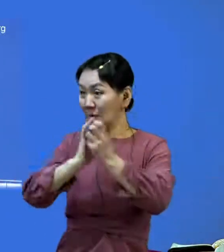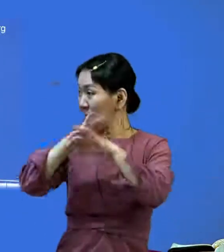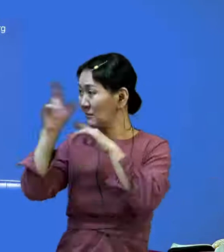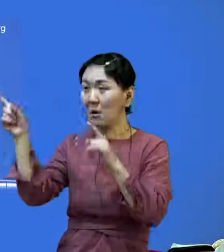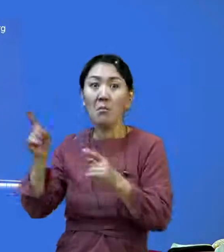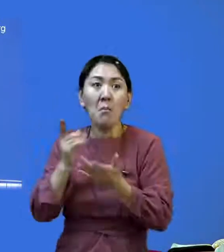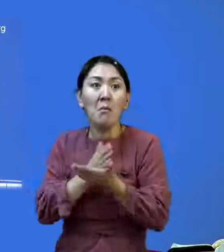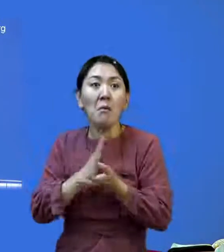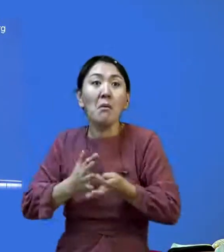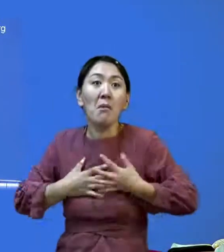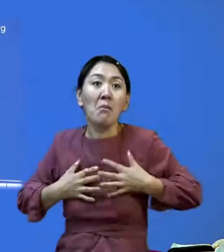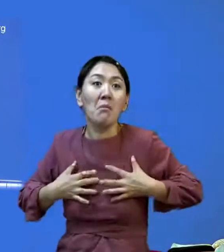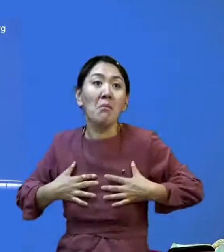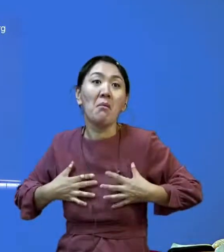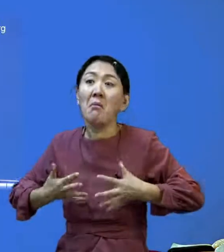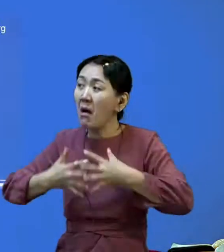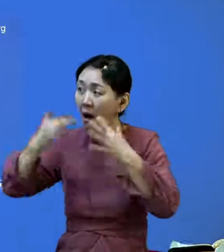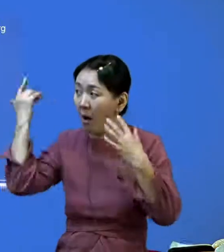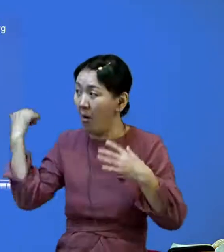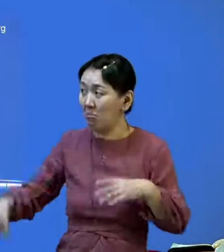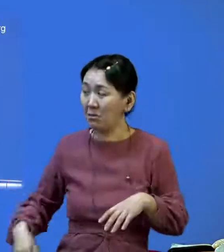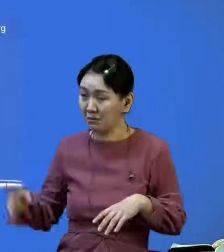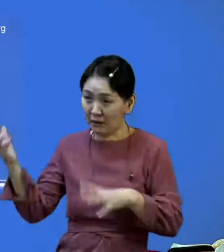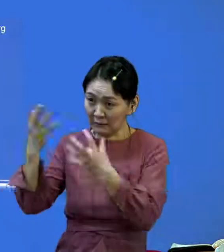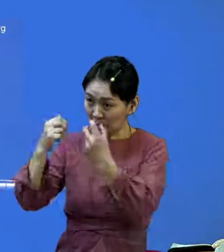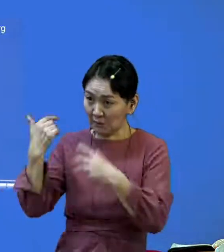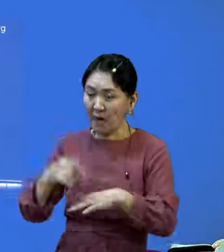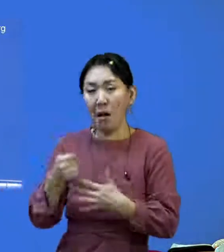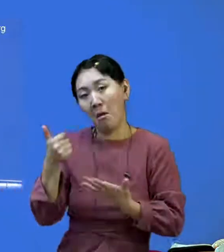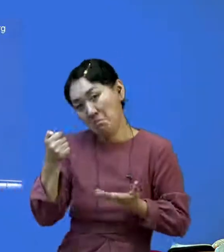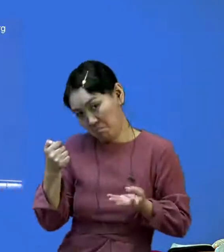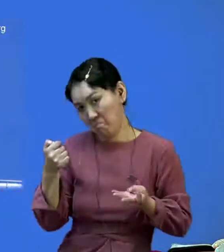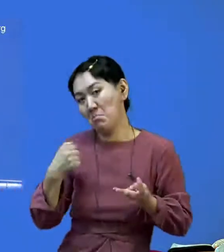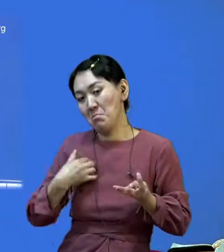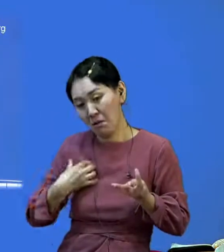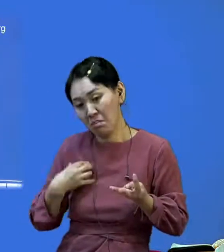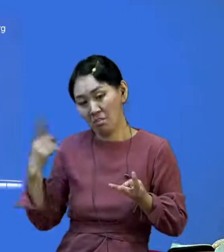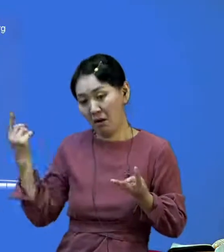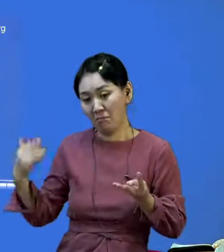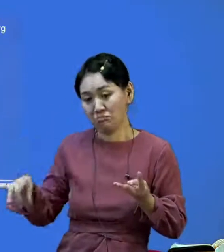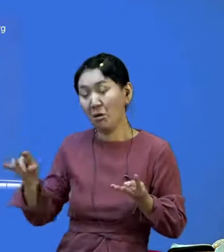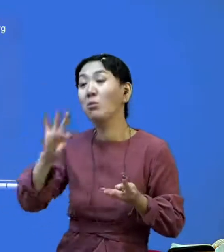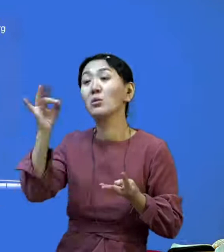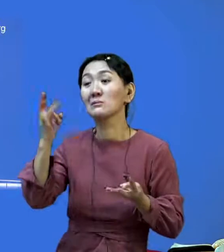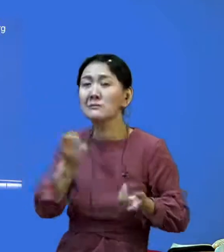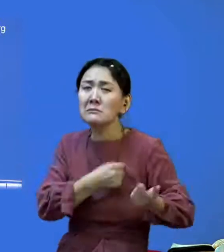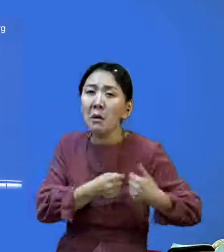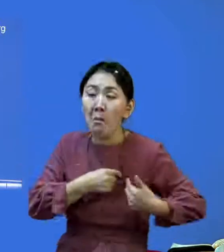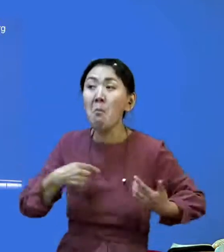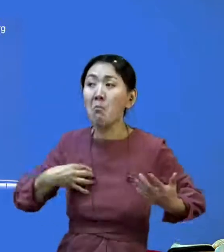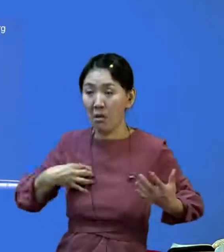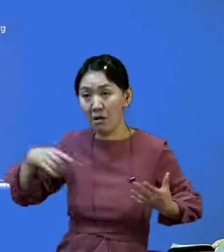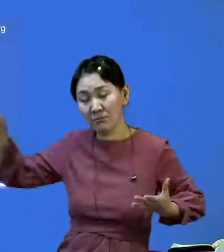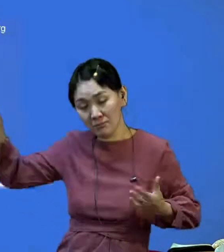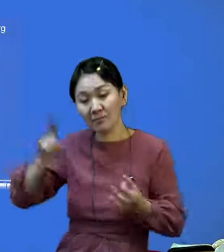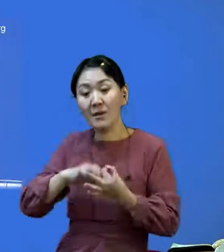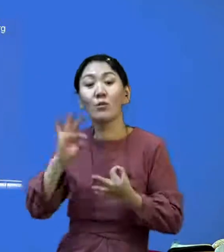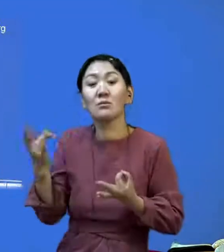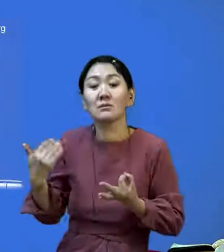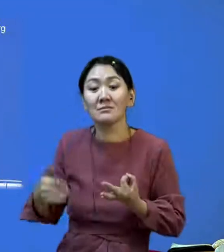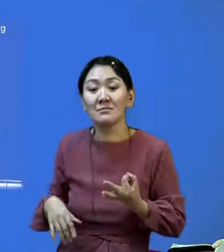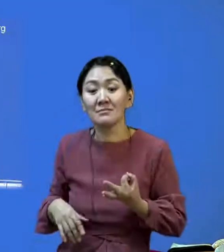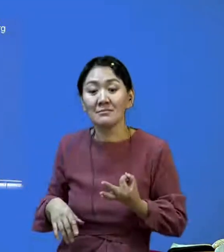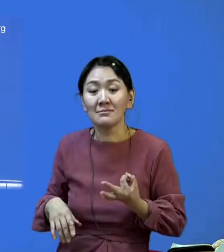хүмүүс ямар олон юмтай тийм ээ байгаа юм. Асаагур байна тий. Санаа зовх зүйл байна тий.